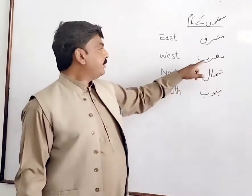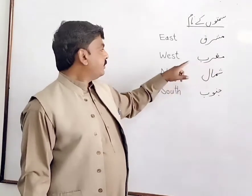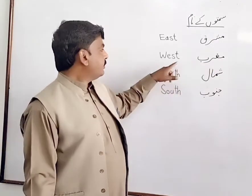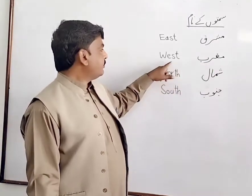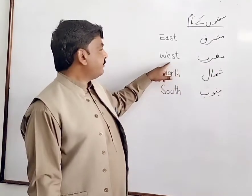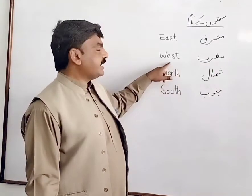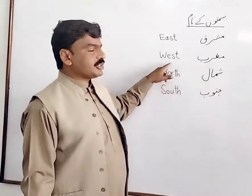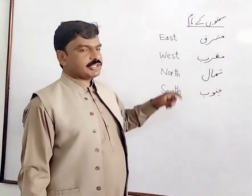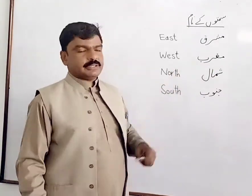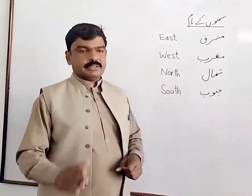मगरब, वेस्ट,